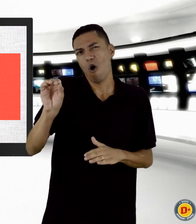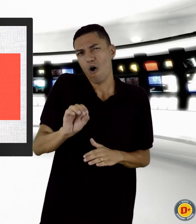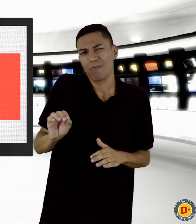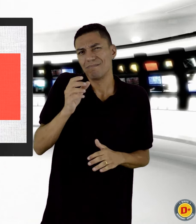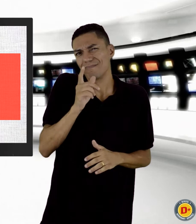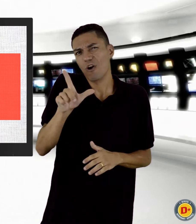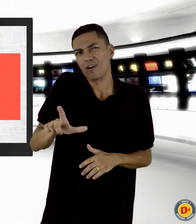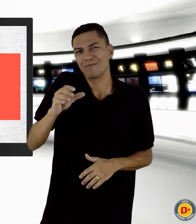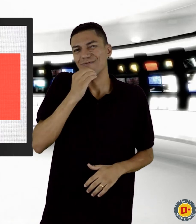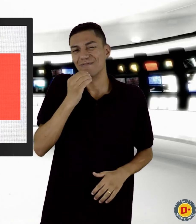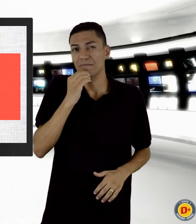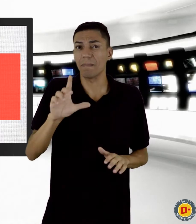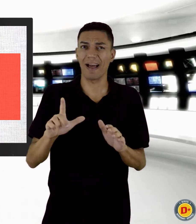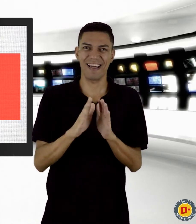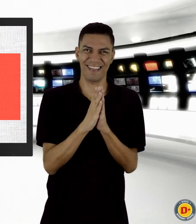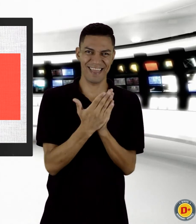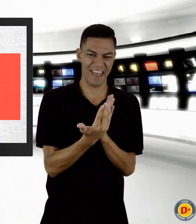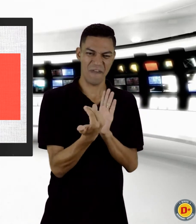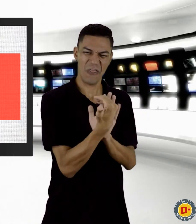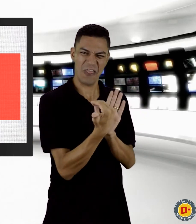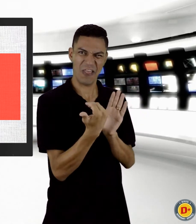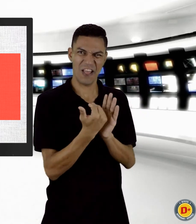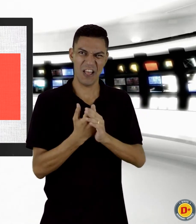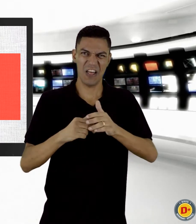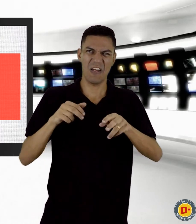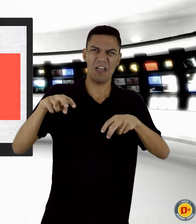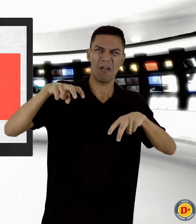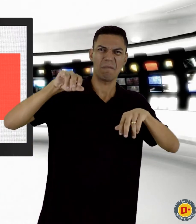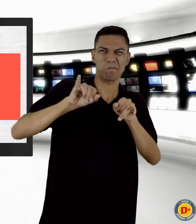mas quem vai? Isso é intimidade, não ginástica.